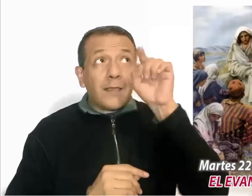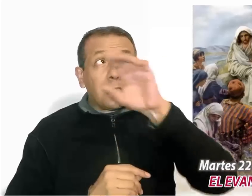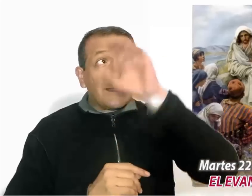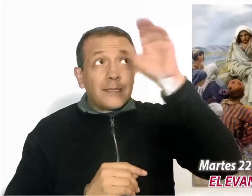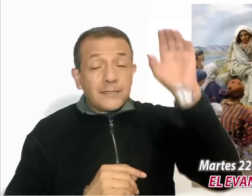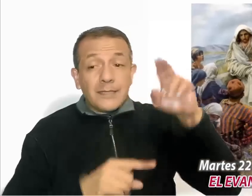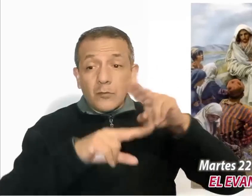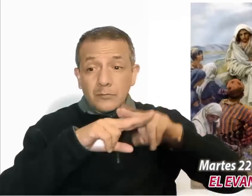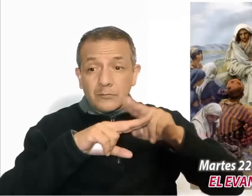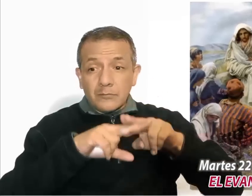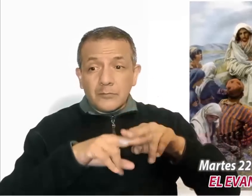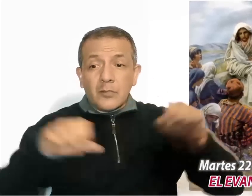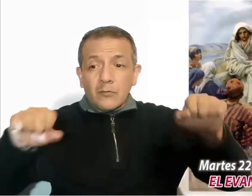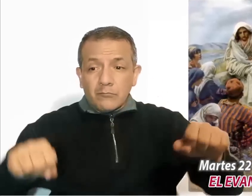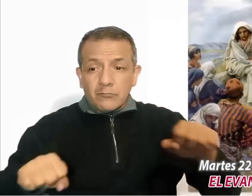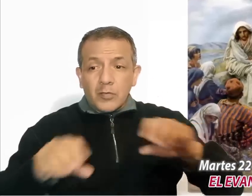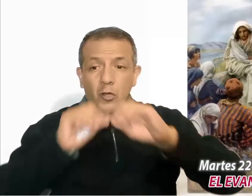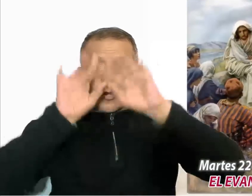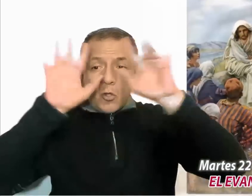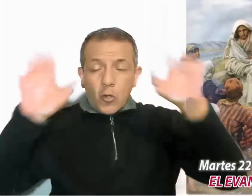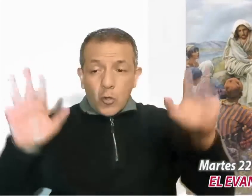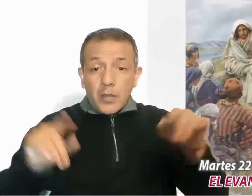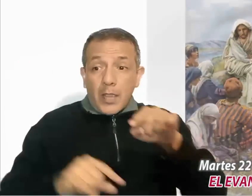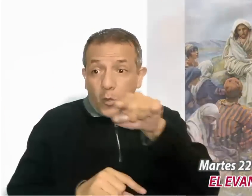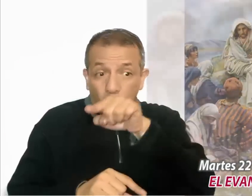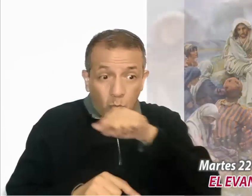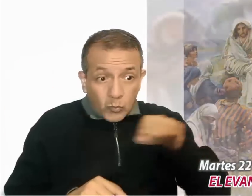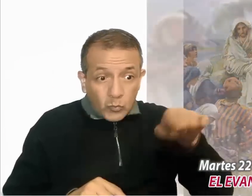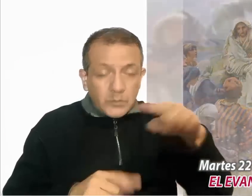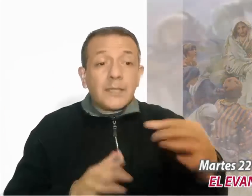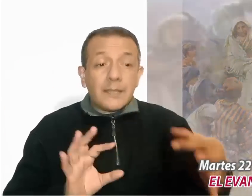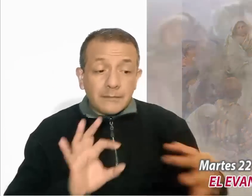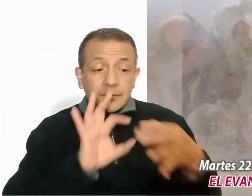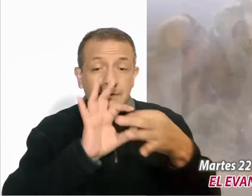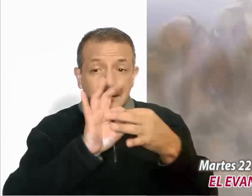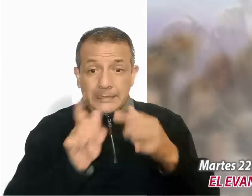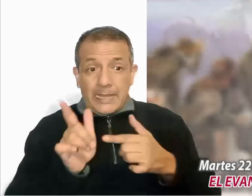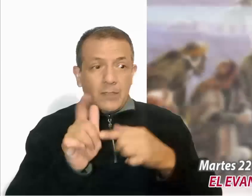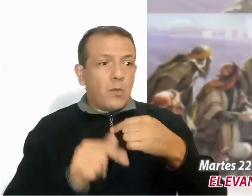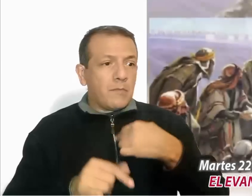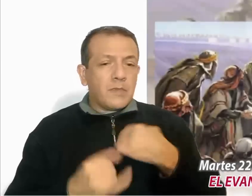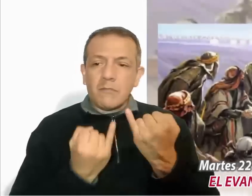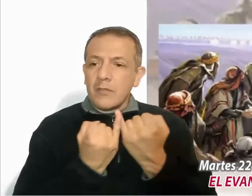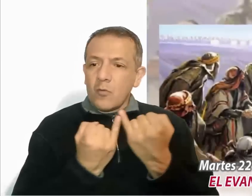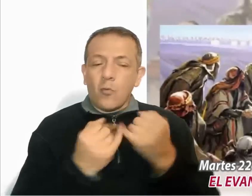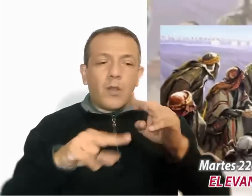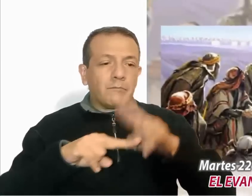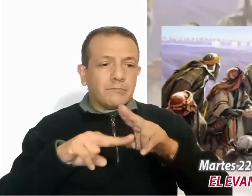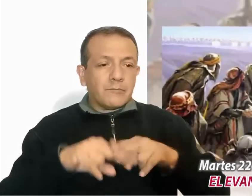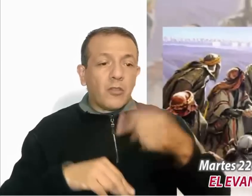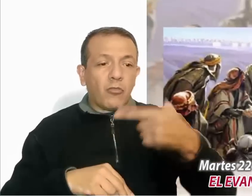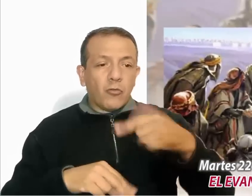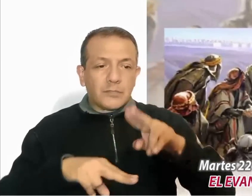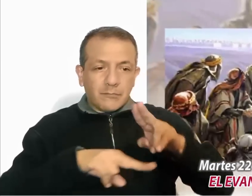del Hombre se sienta en su trono de gloria, ustedes, los que me han seguido, se sentarán también en